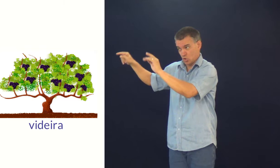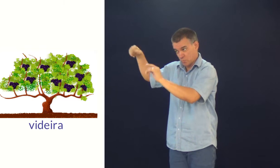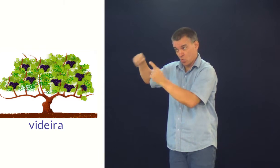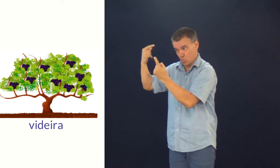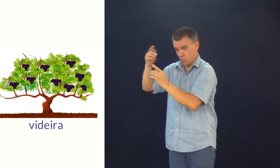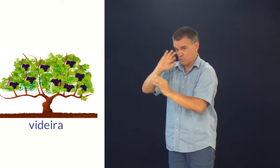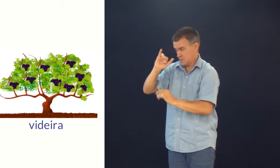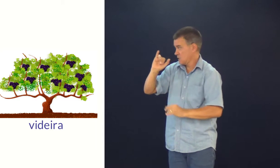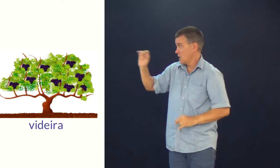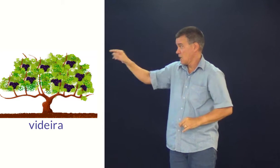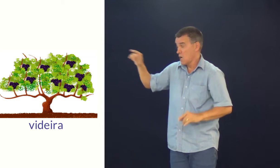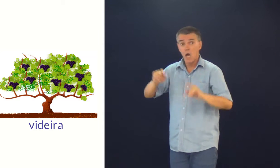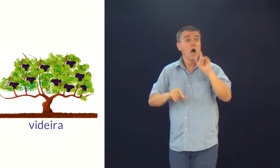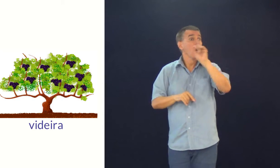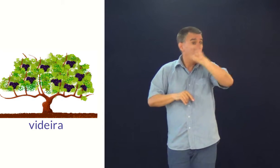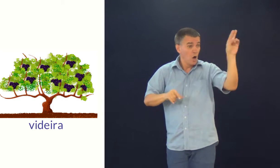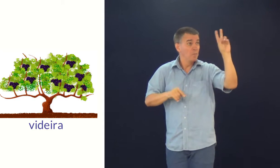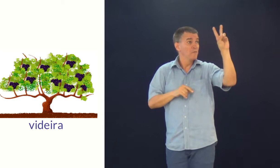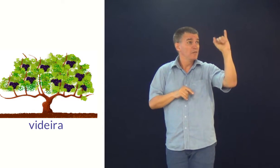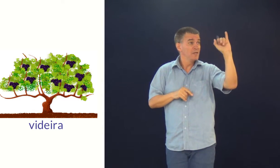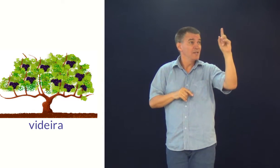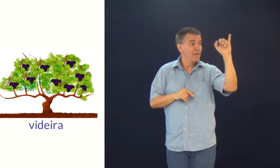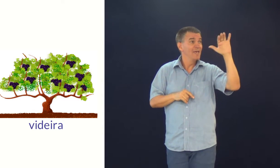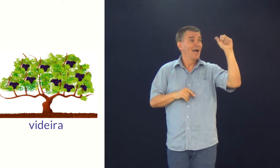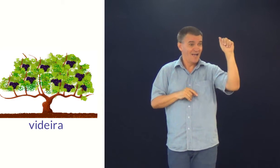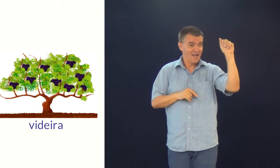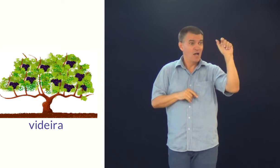só um pouquinho videira